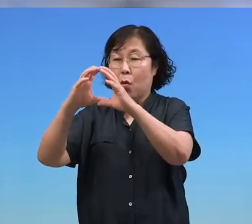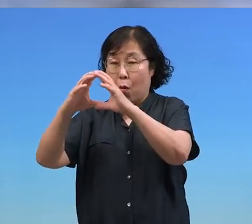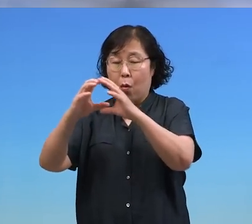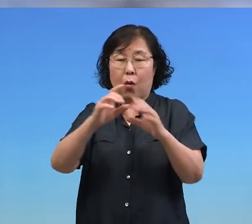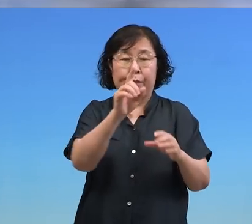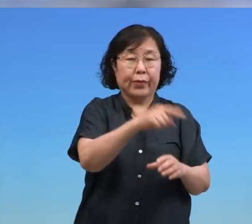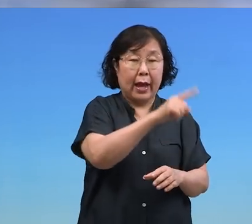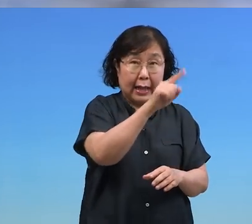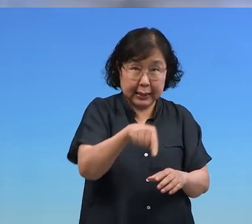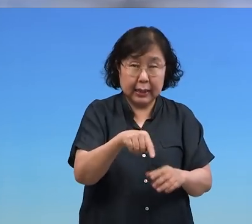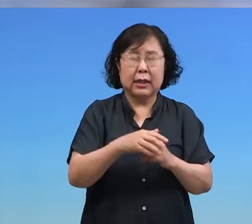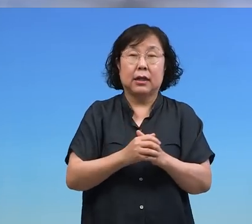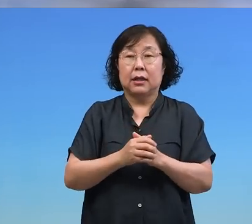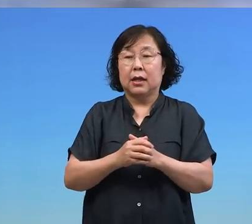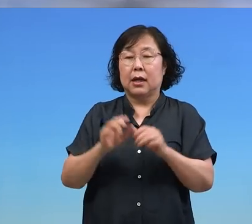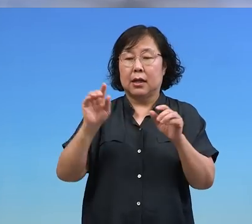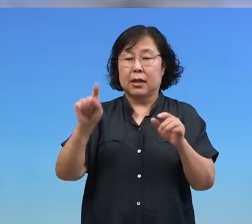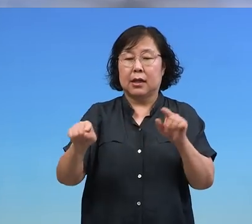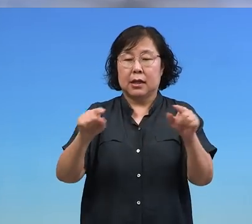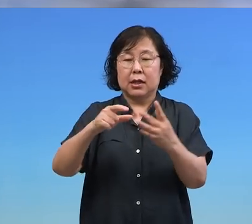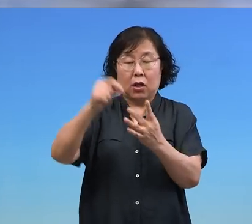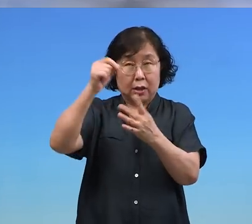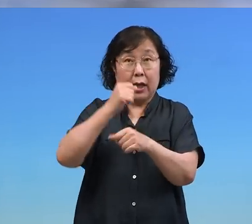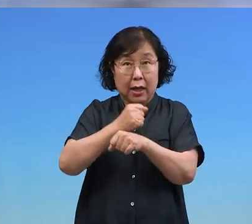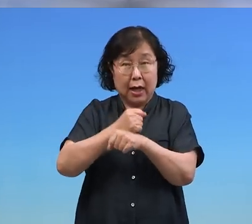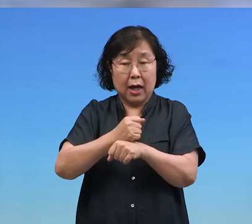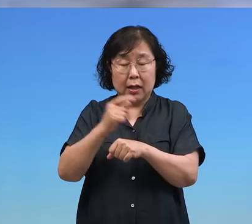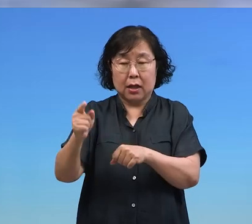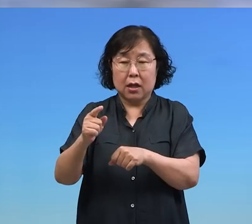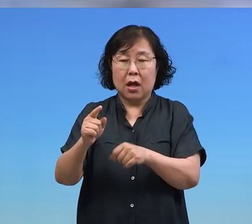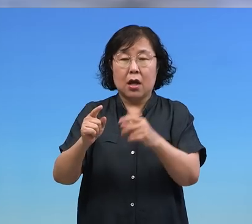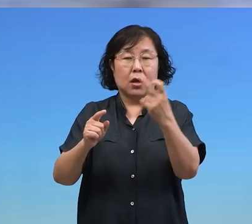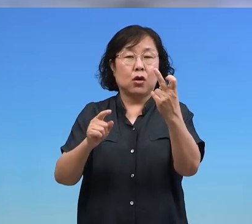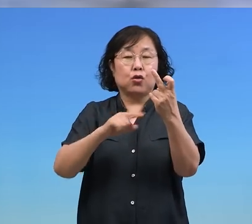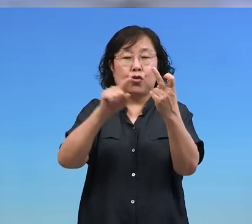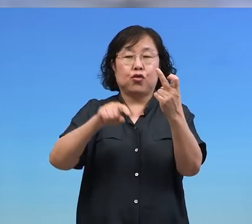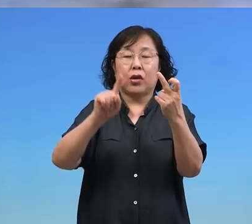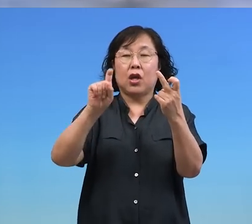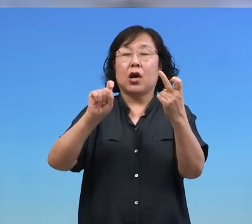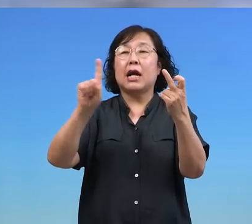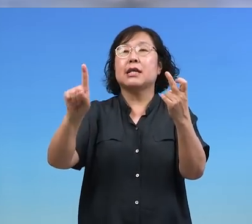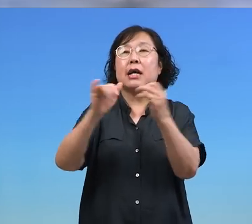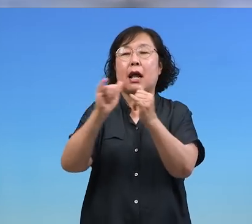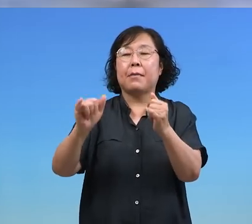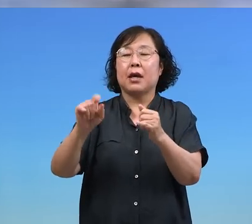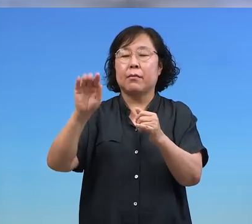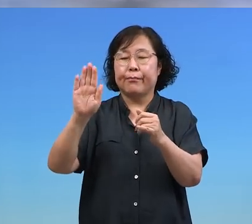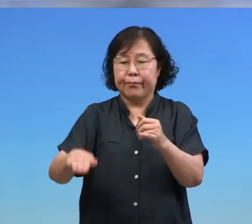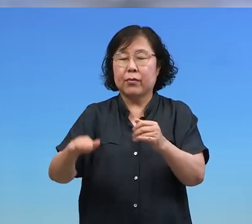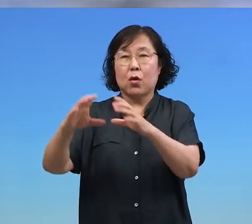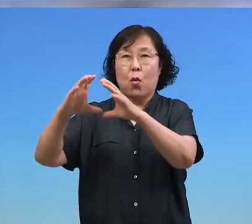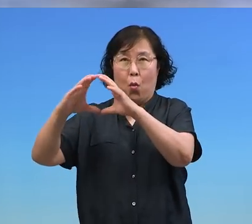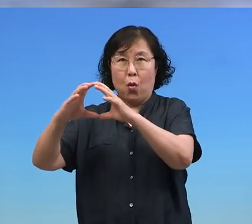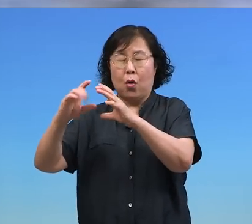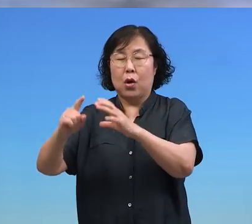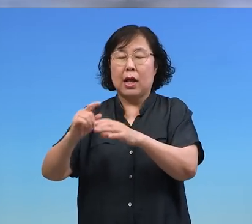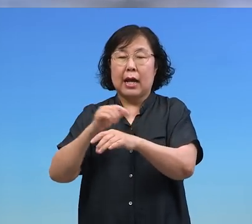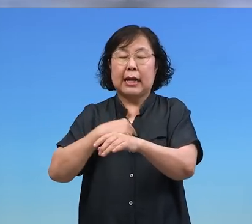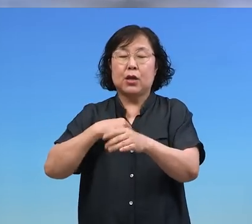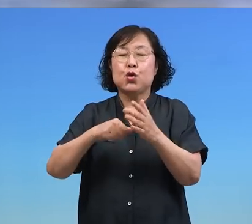12명 중에 11명이 그렇다 뜨고 싶다 그렇게 응답을 한 겁니다 그래서 이제 그